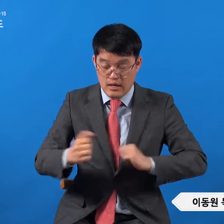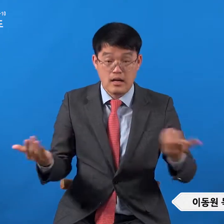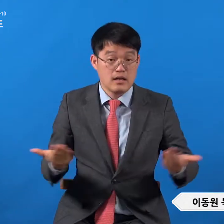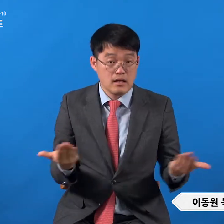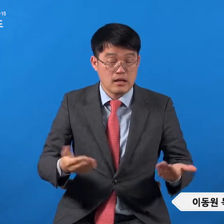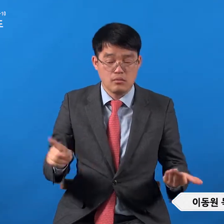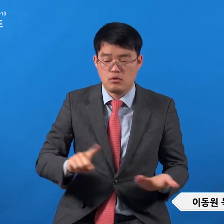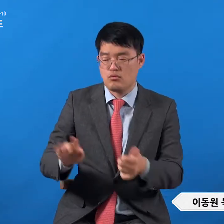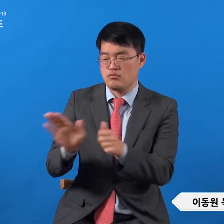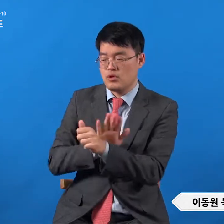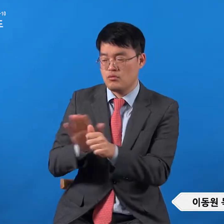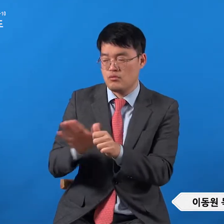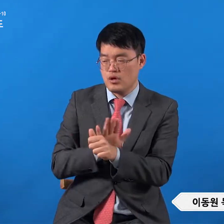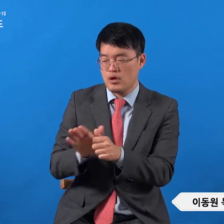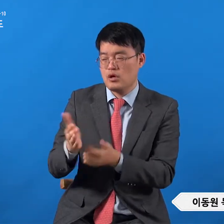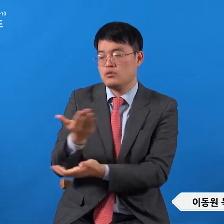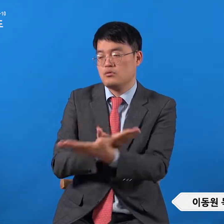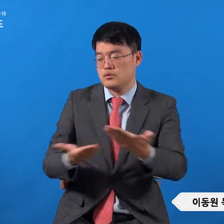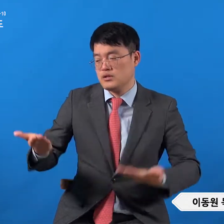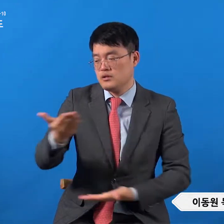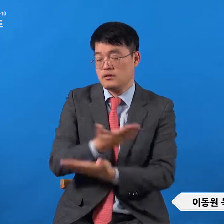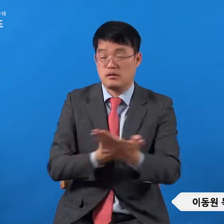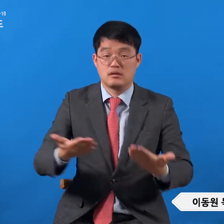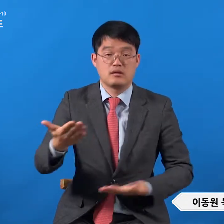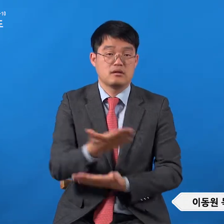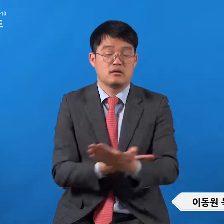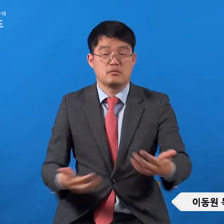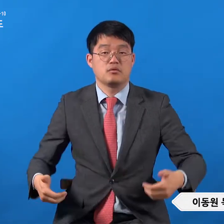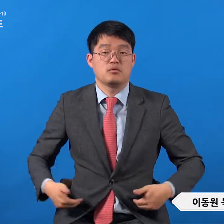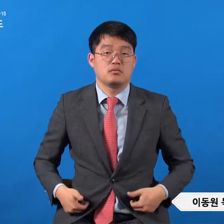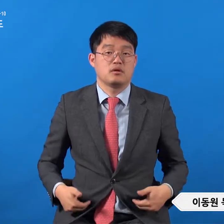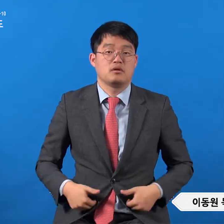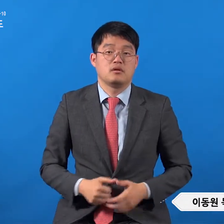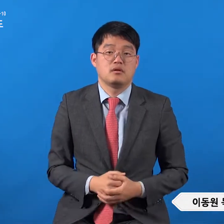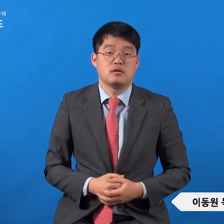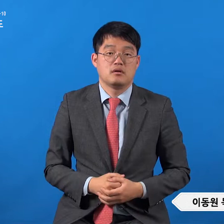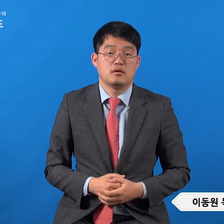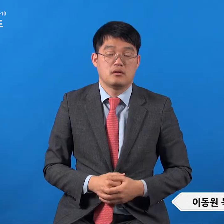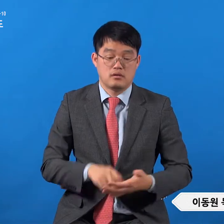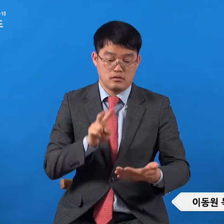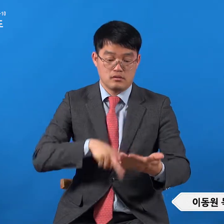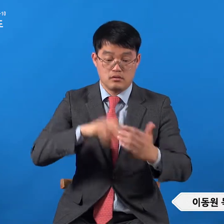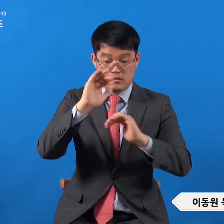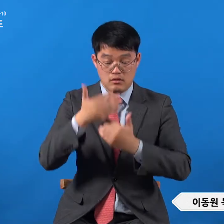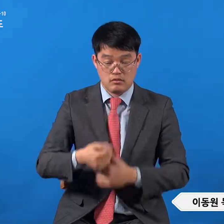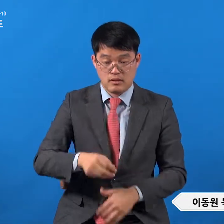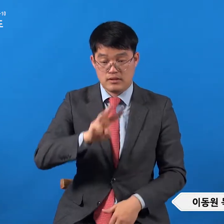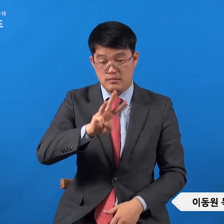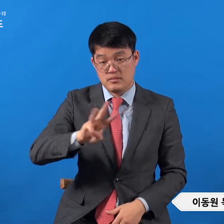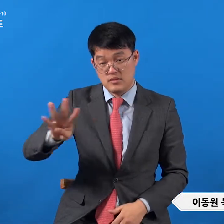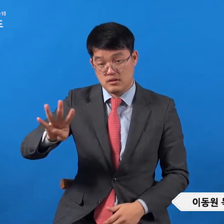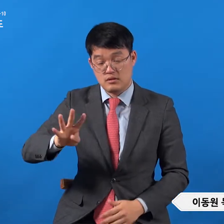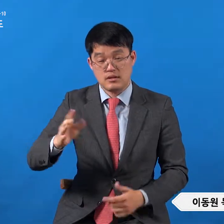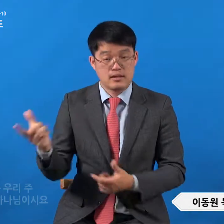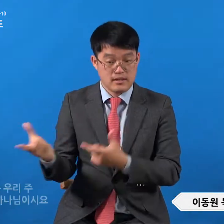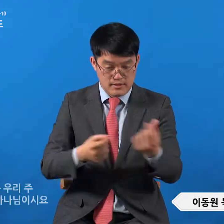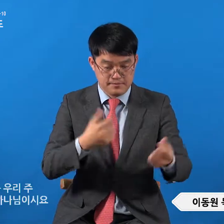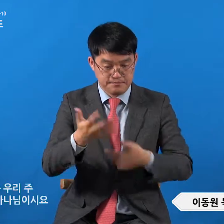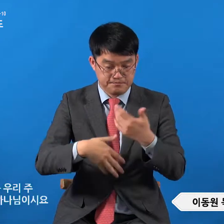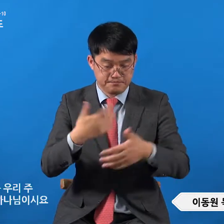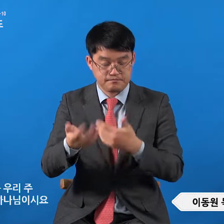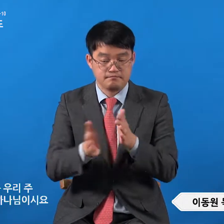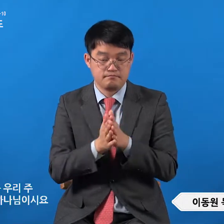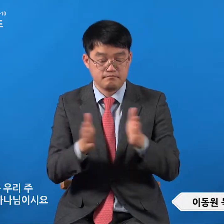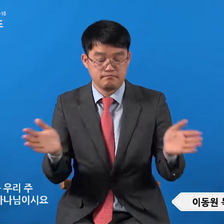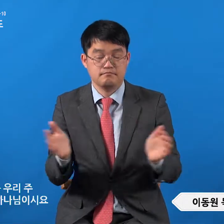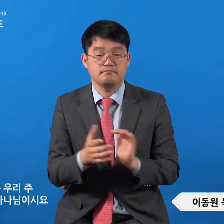둘째는 위로의 교제가 나누어지게 해야 한다는 것입니다. 자, 본문의 3절과 4절의 말씀 한번 같이